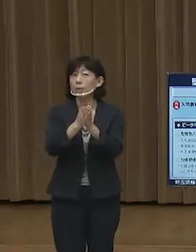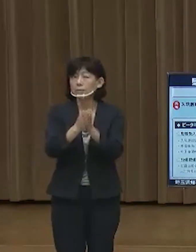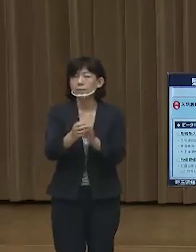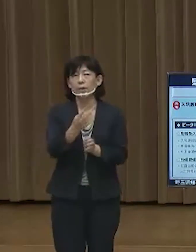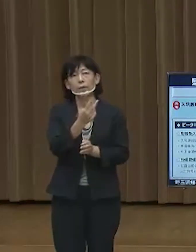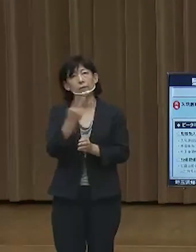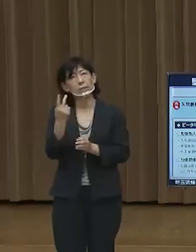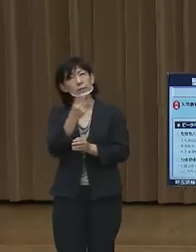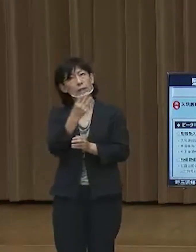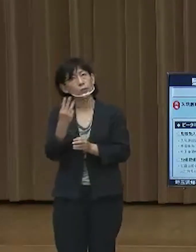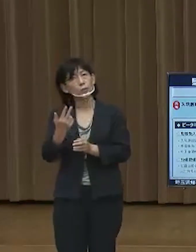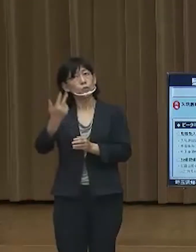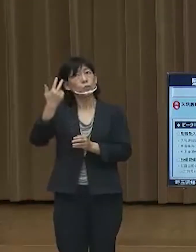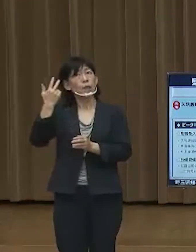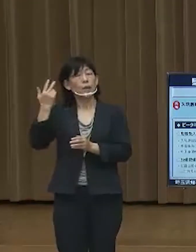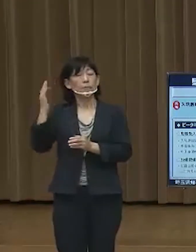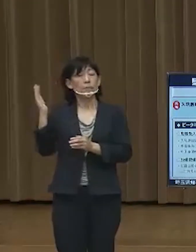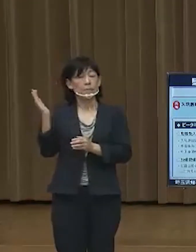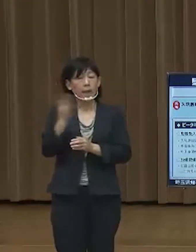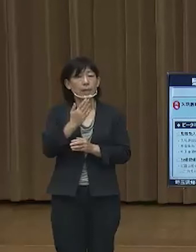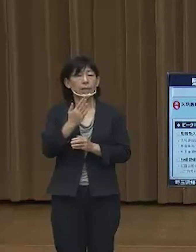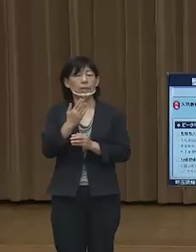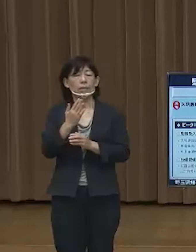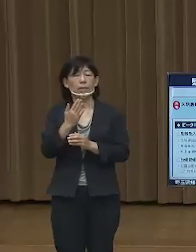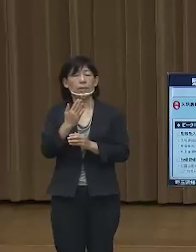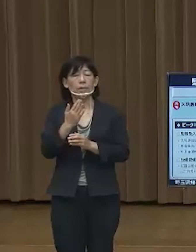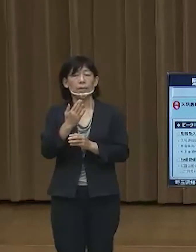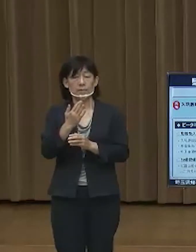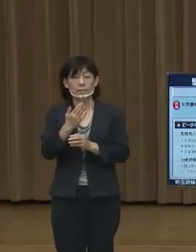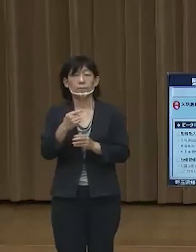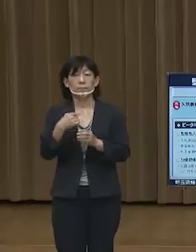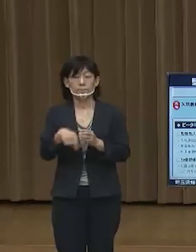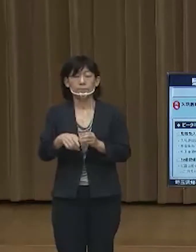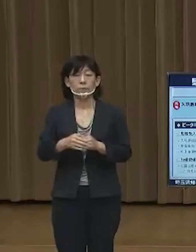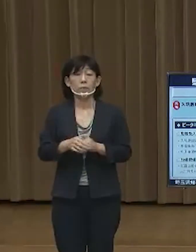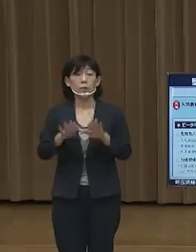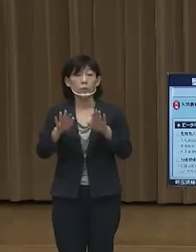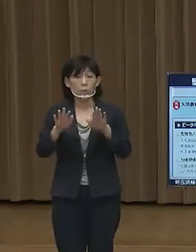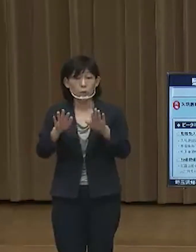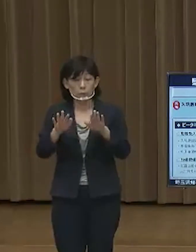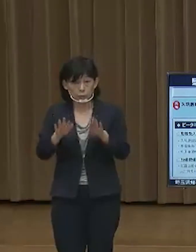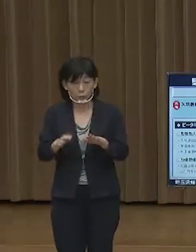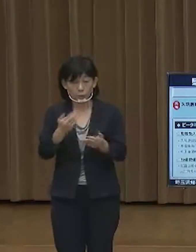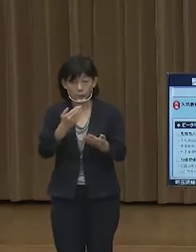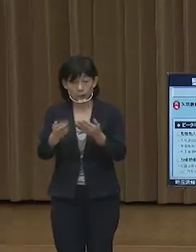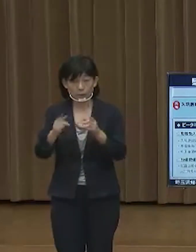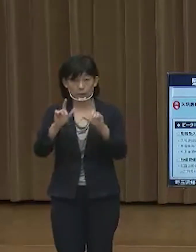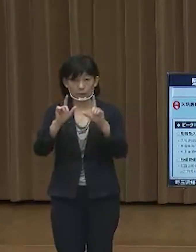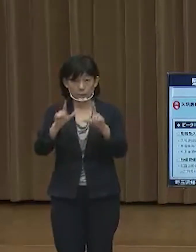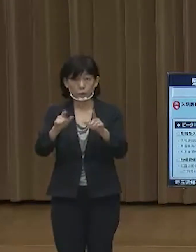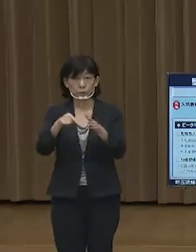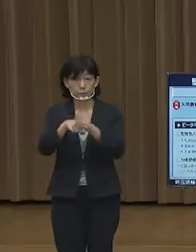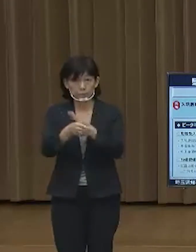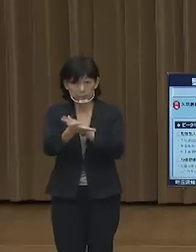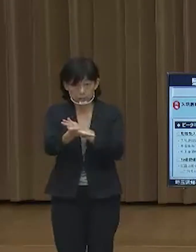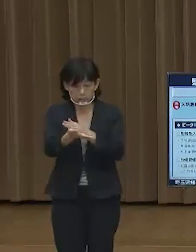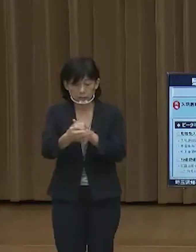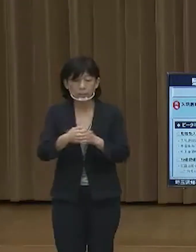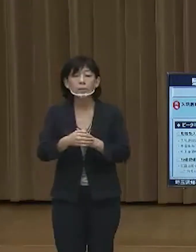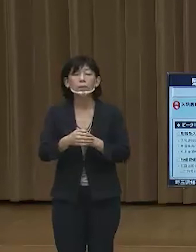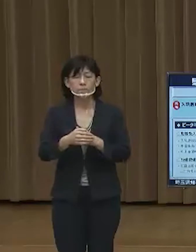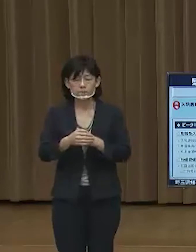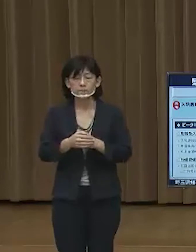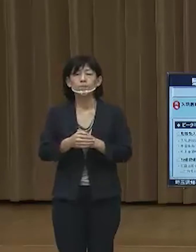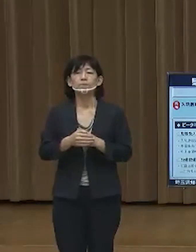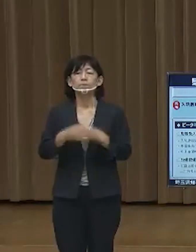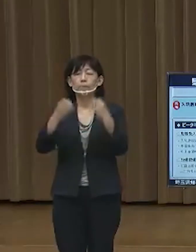たということだと思います。 それを今日正式に明らかにされたという、そういう理解で、 全体として今申し上